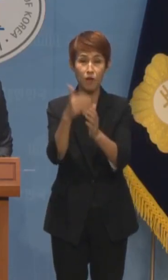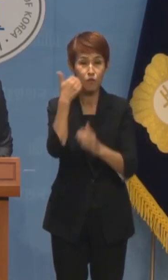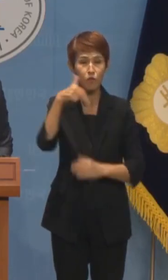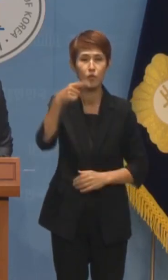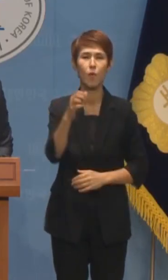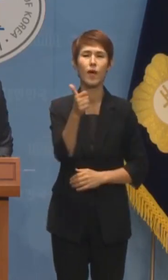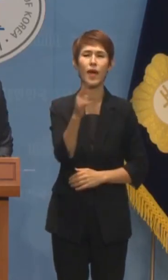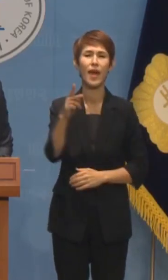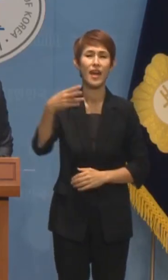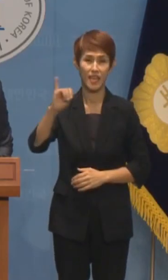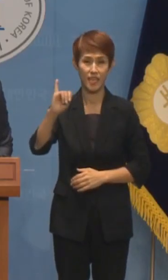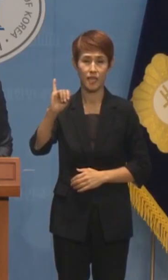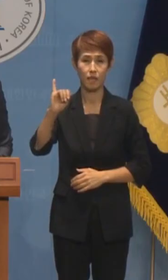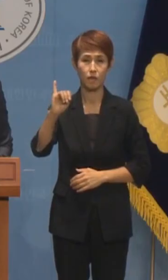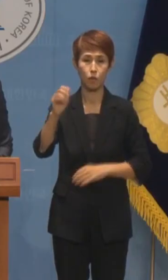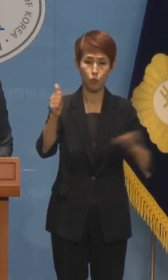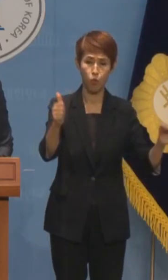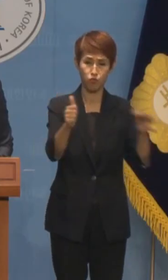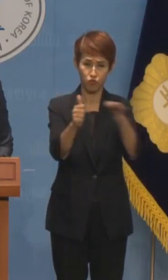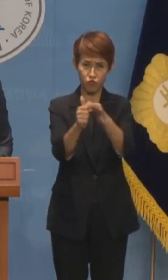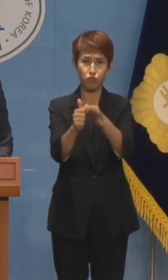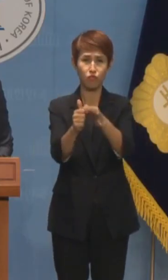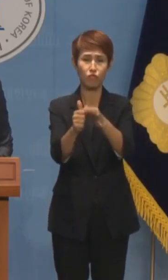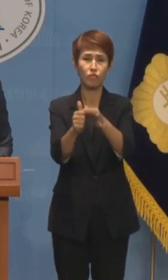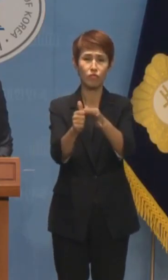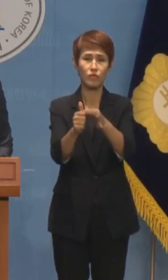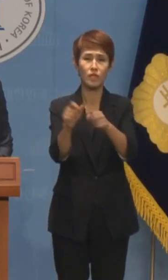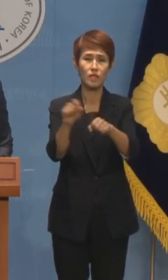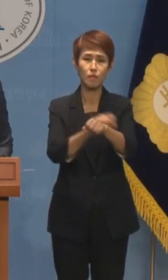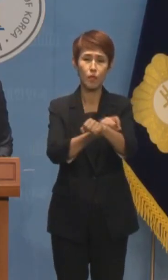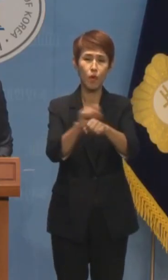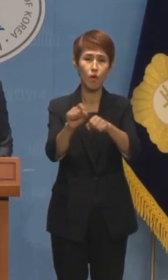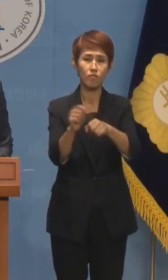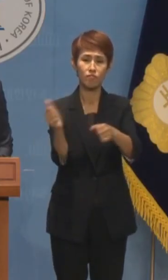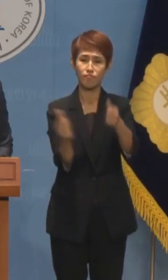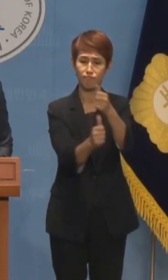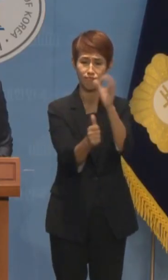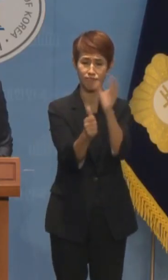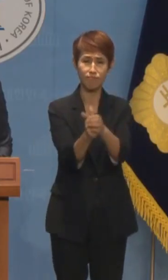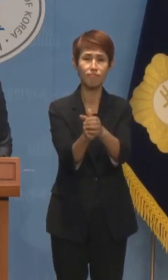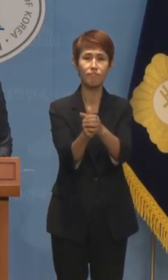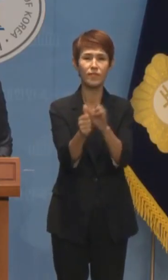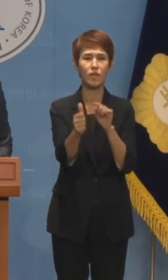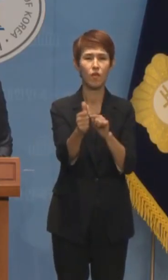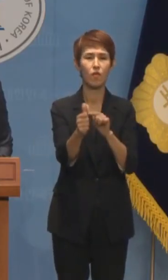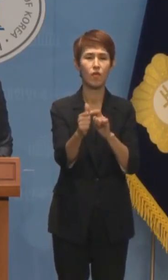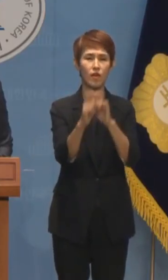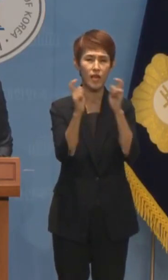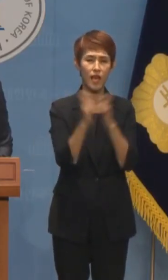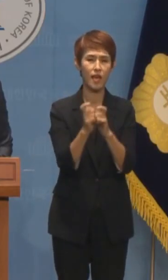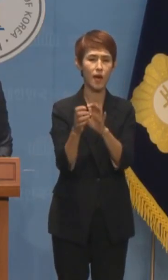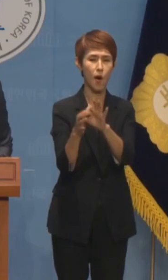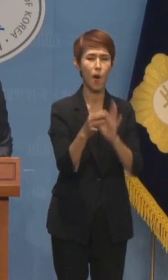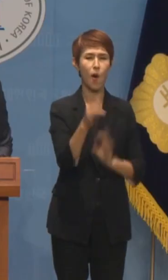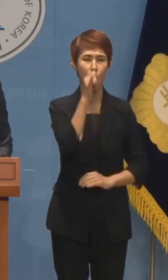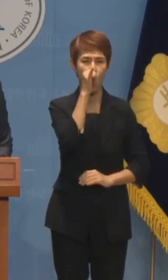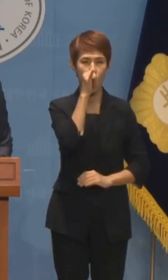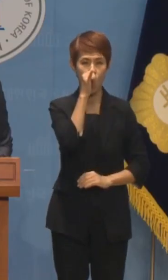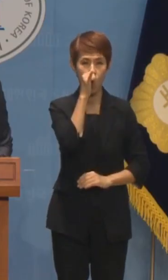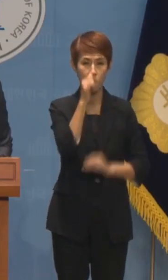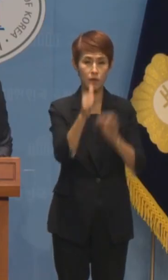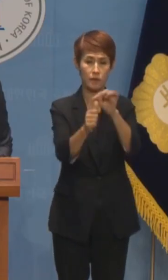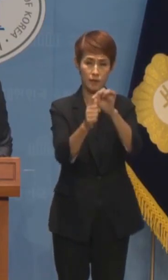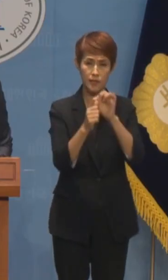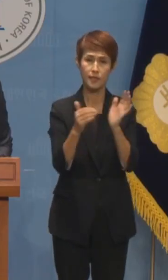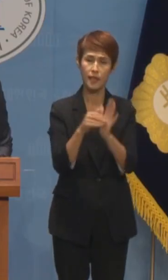이사를 보수성 수당을 지급하는 특보직에 위촉한 건 사적 이해에 따라 인사권을